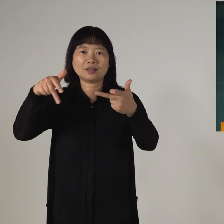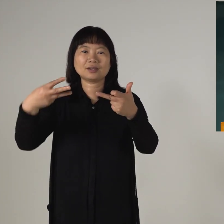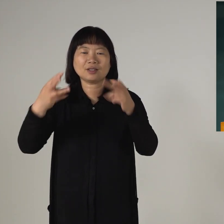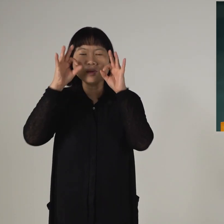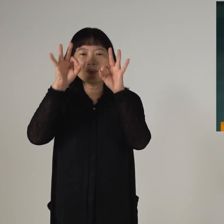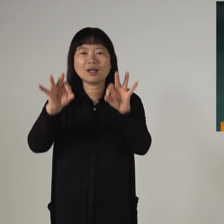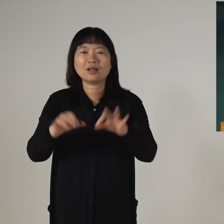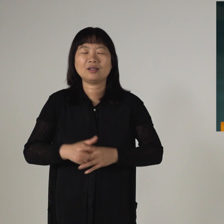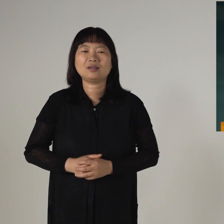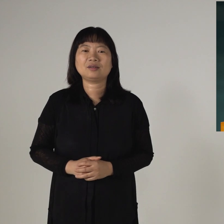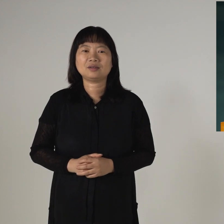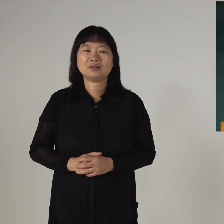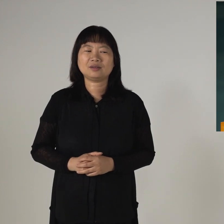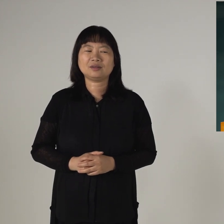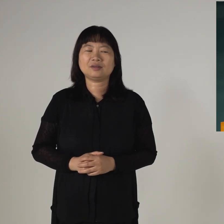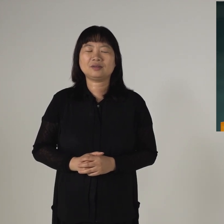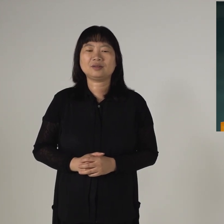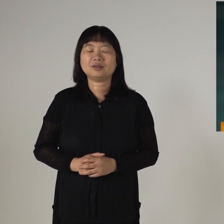17절을 보시면